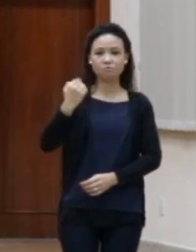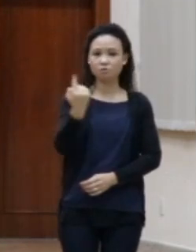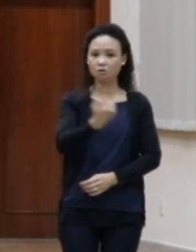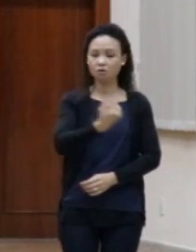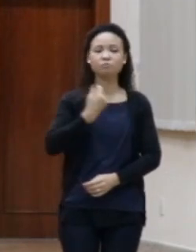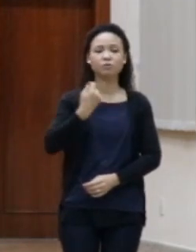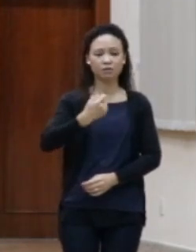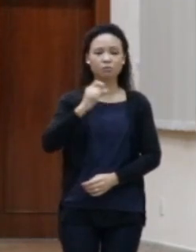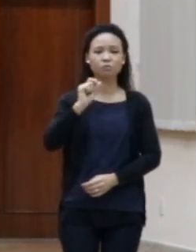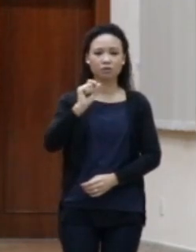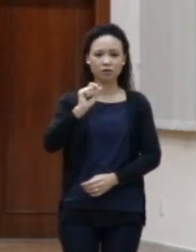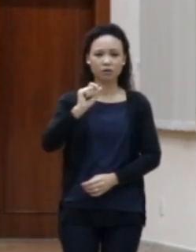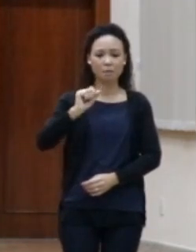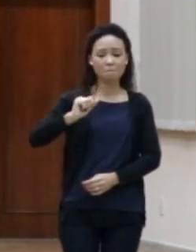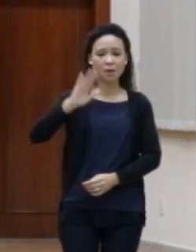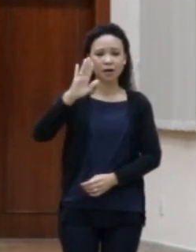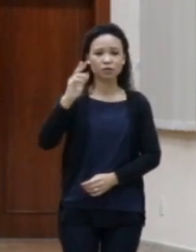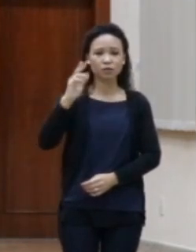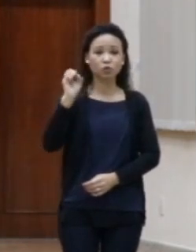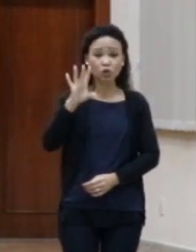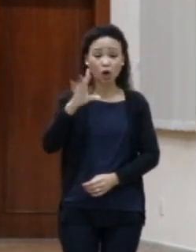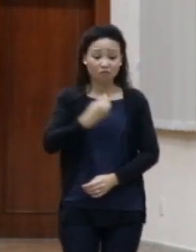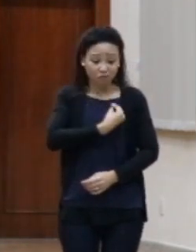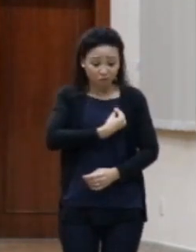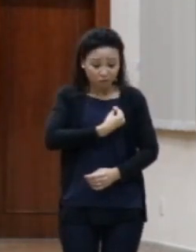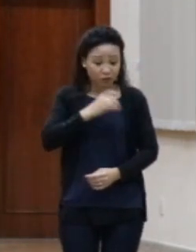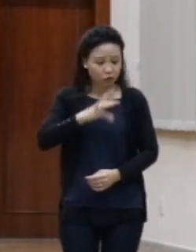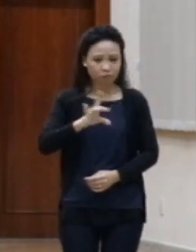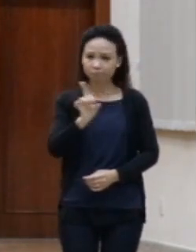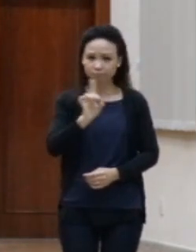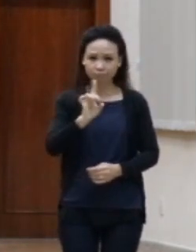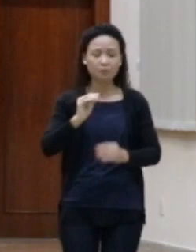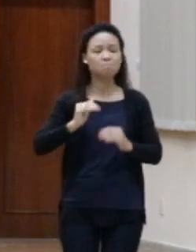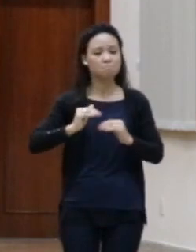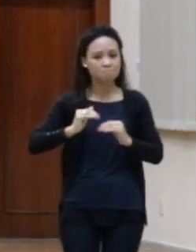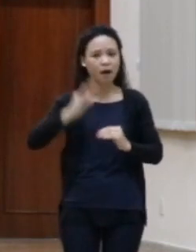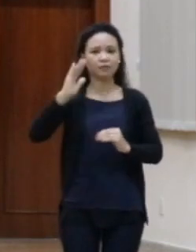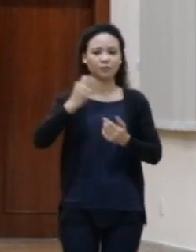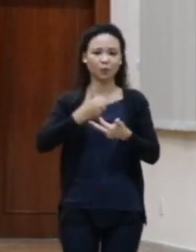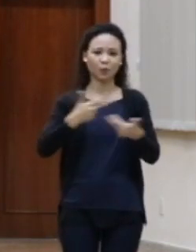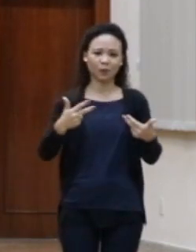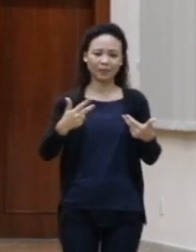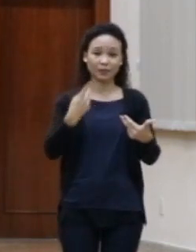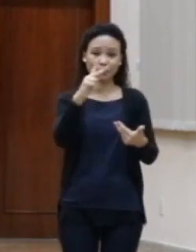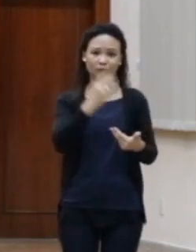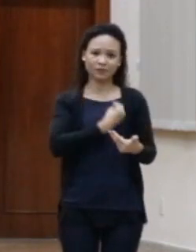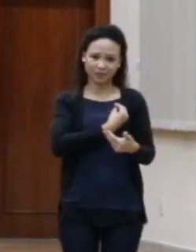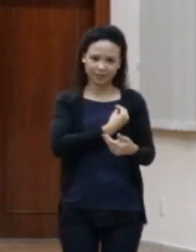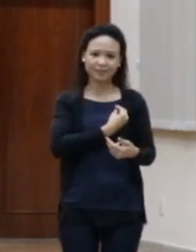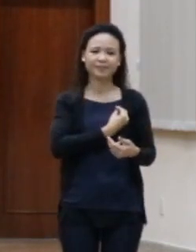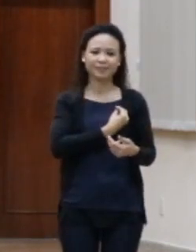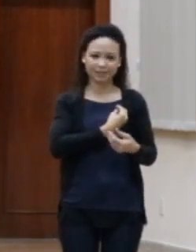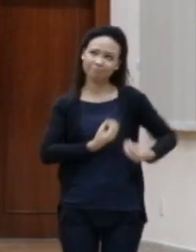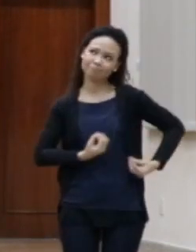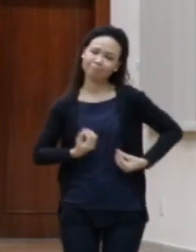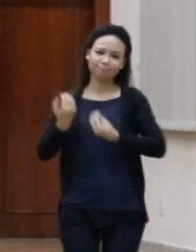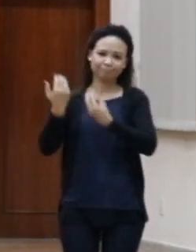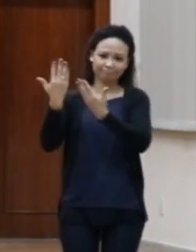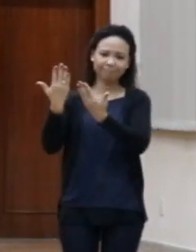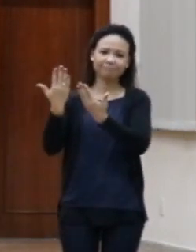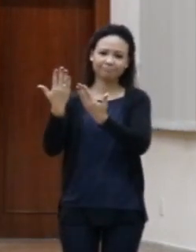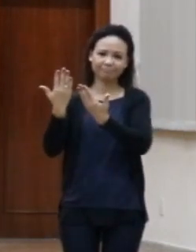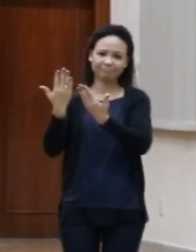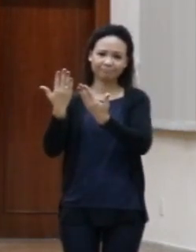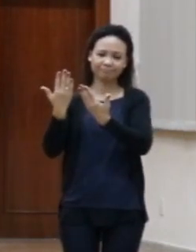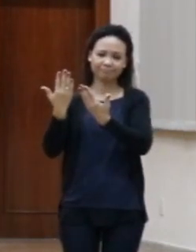vida. Olha o que nos diz o Salmo de número 63, versículo 3. A tua graça é